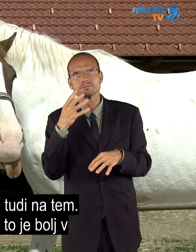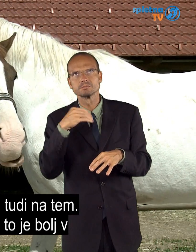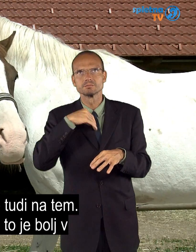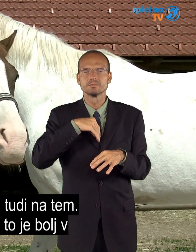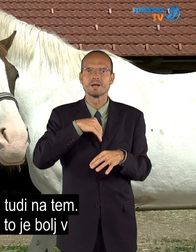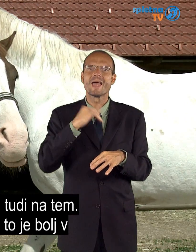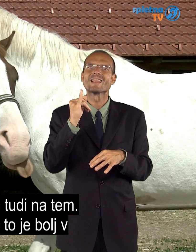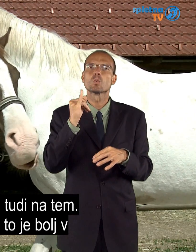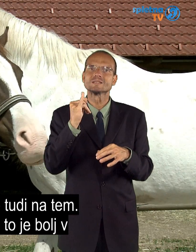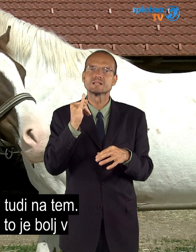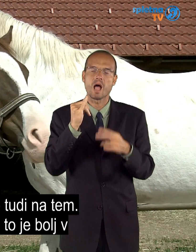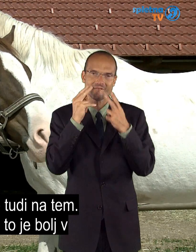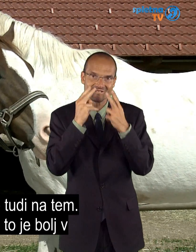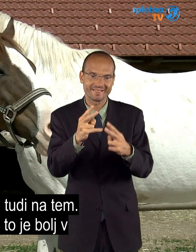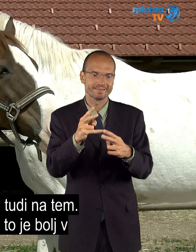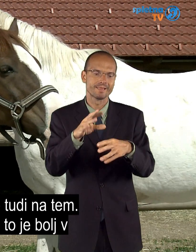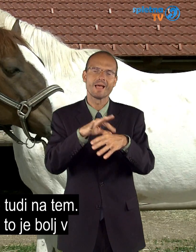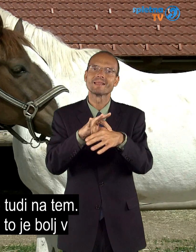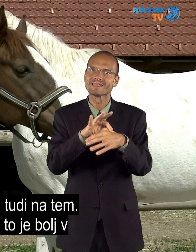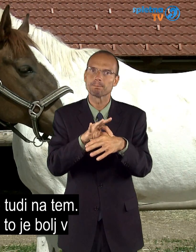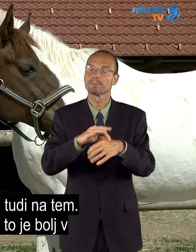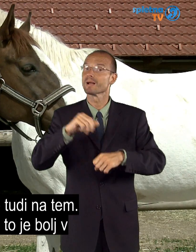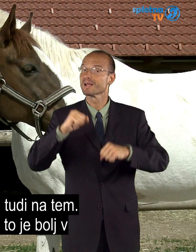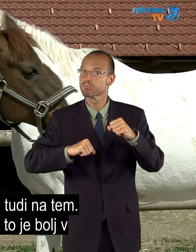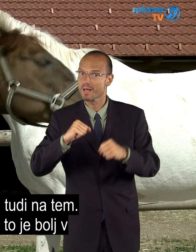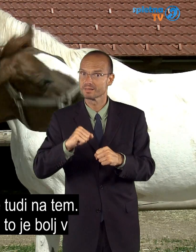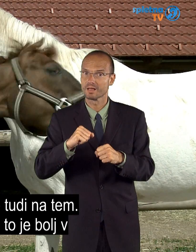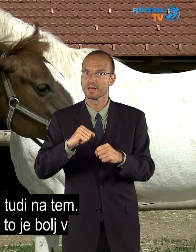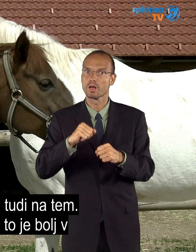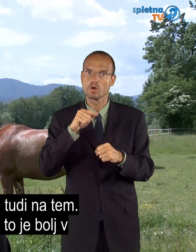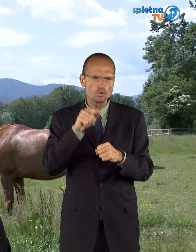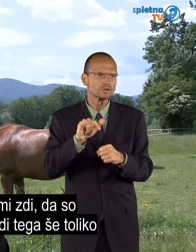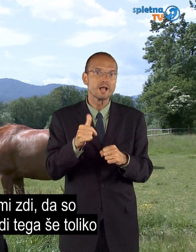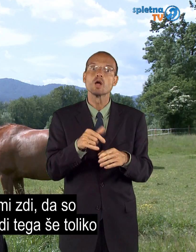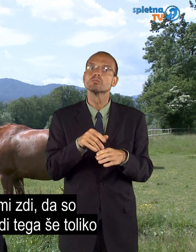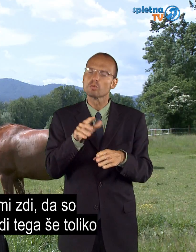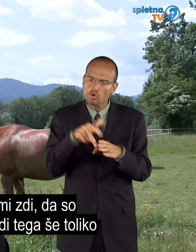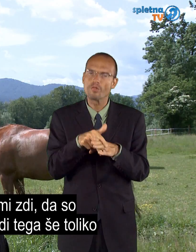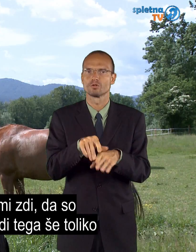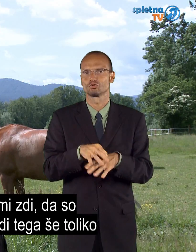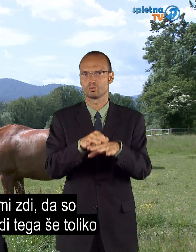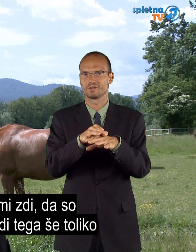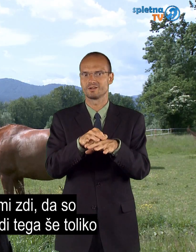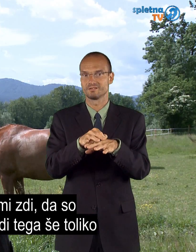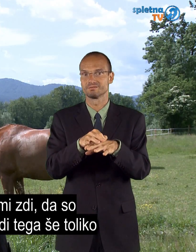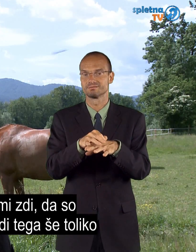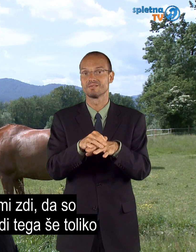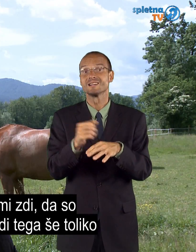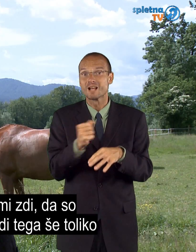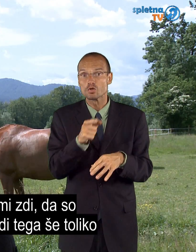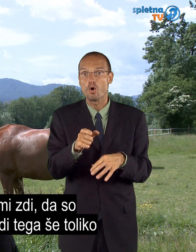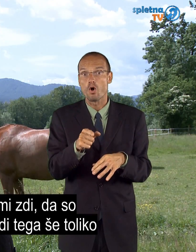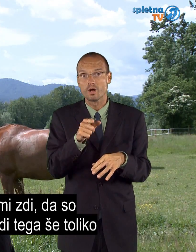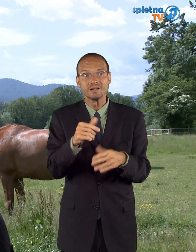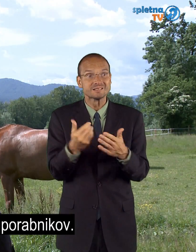tem, vid, tip, gibanje, vse to je bolj v ospredju. Tako da se mi zdi, da mogoče ravno zaradi